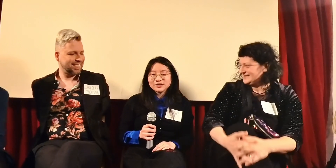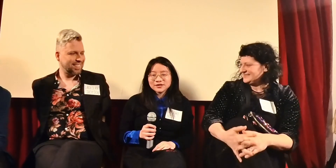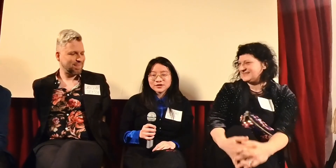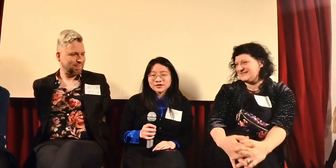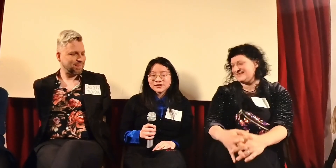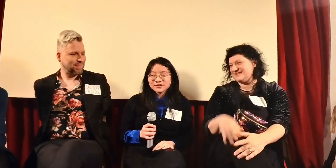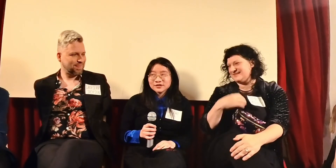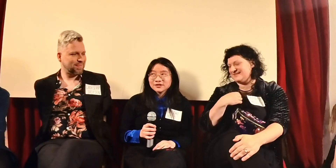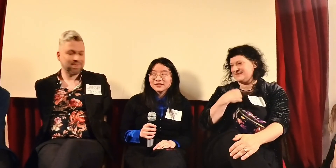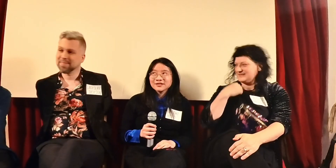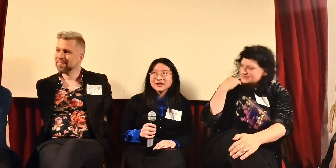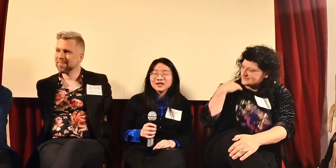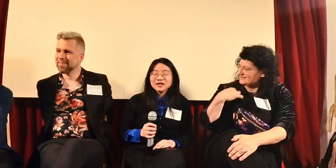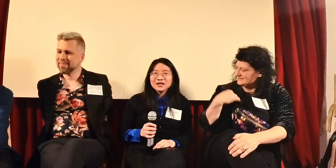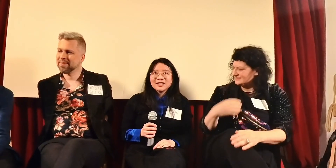jo, no.